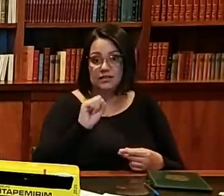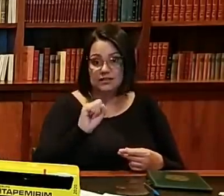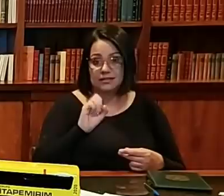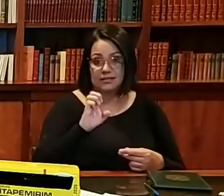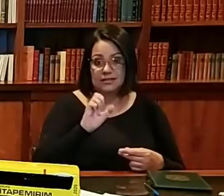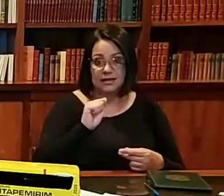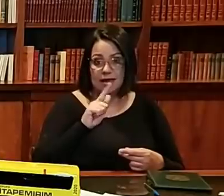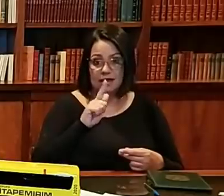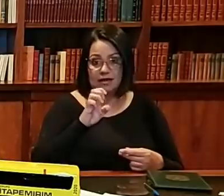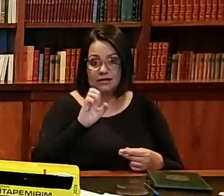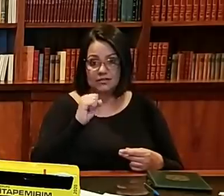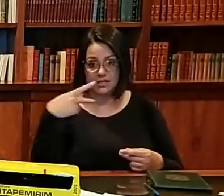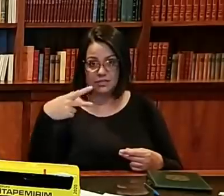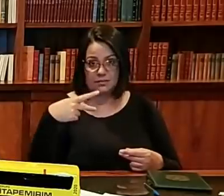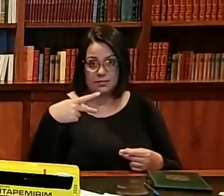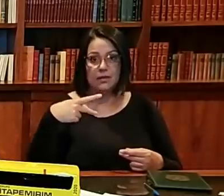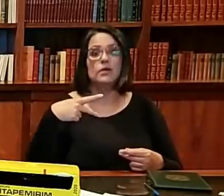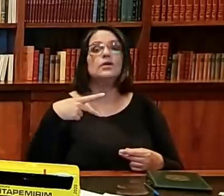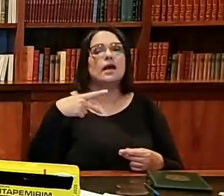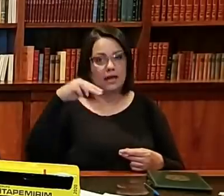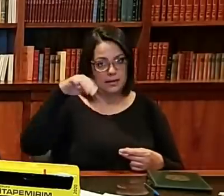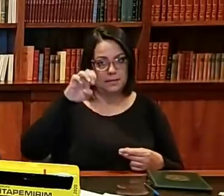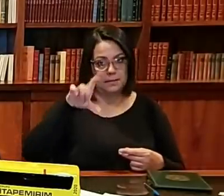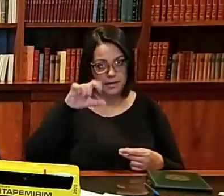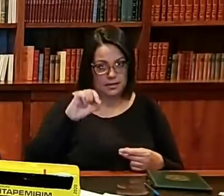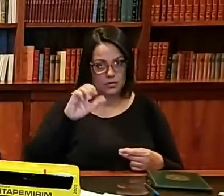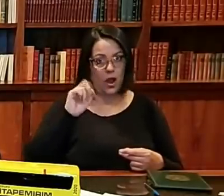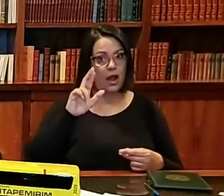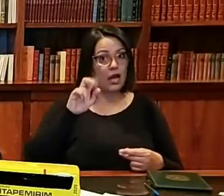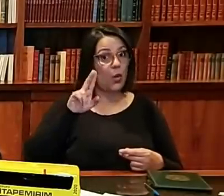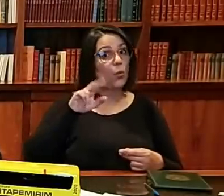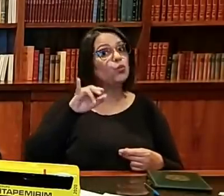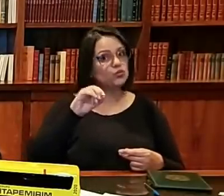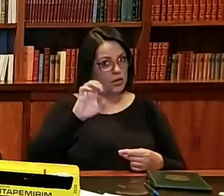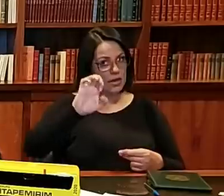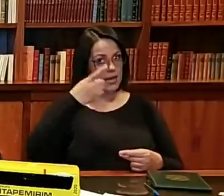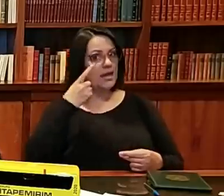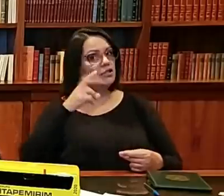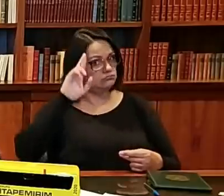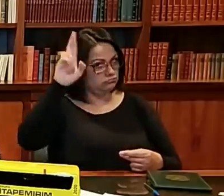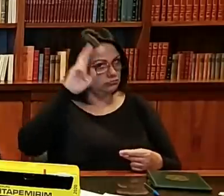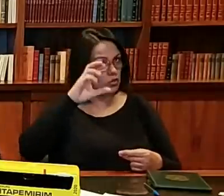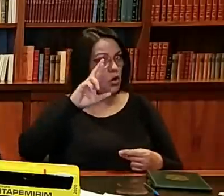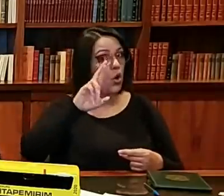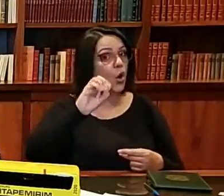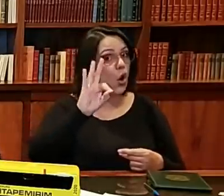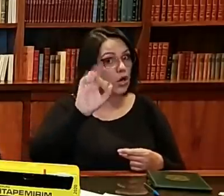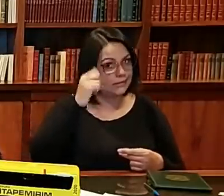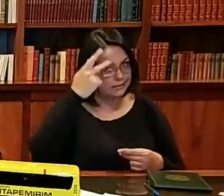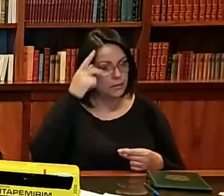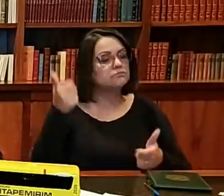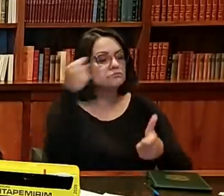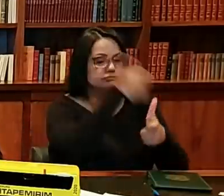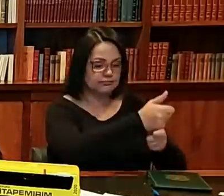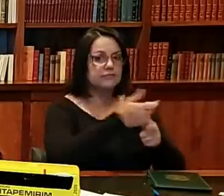o coronel da Polícia Militar de São Paulo, Melo Araújo, comandou a rota e está chegando lá para realmente fazer um brilhante trabalho. Ele